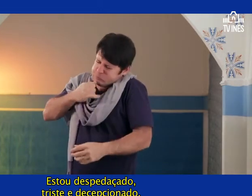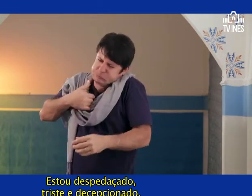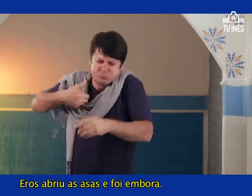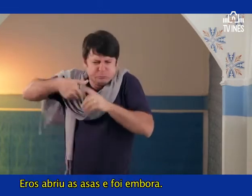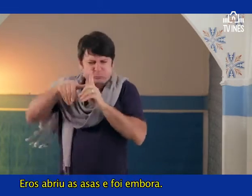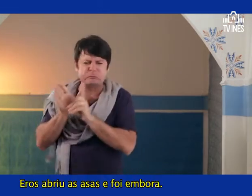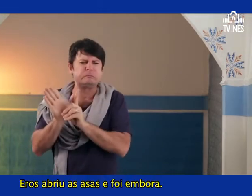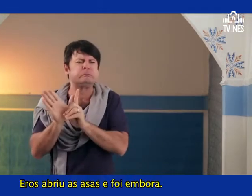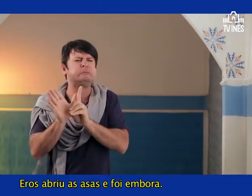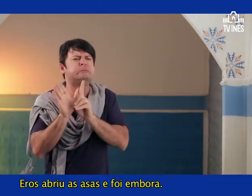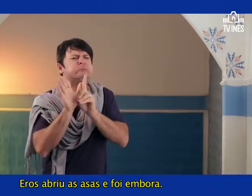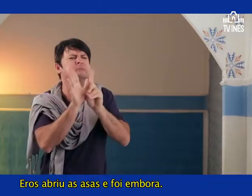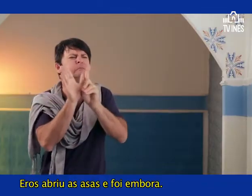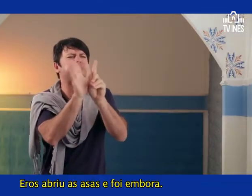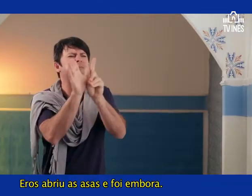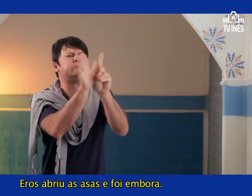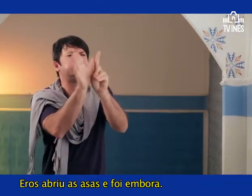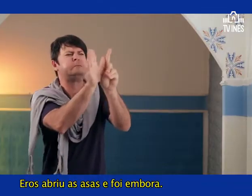Eros abriu as asas e foi embora.